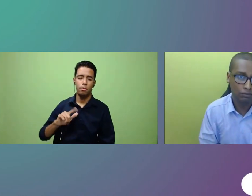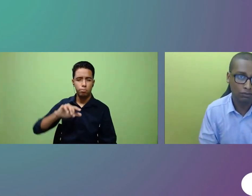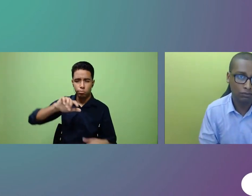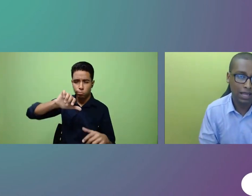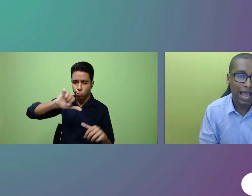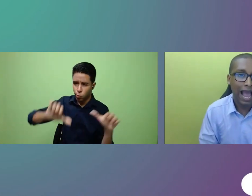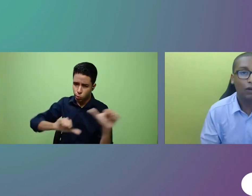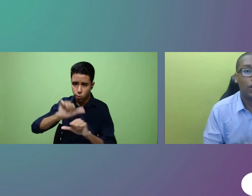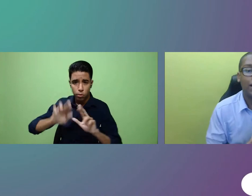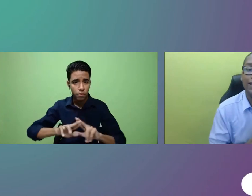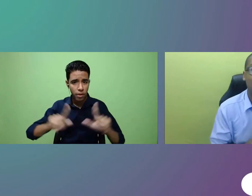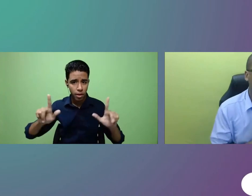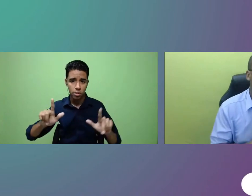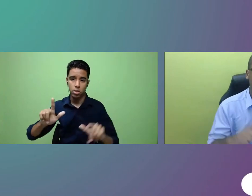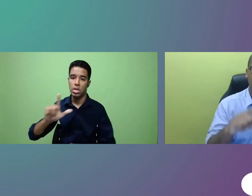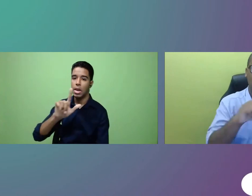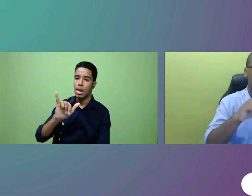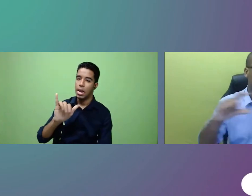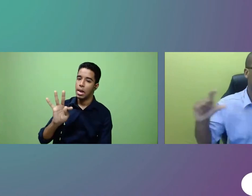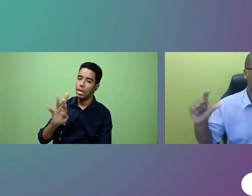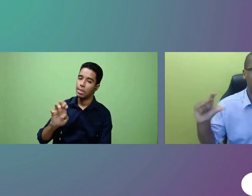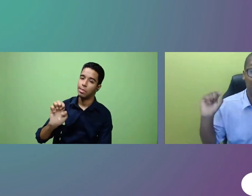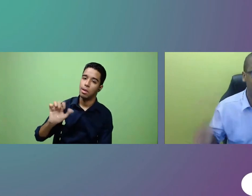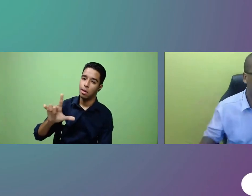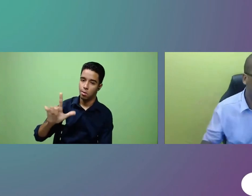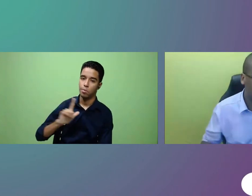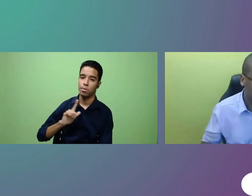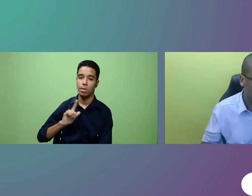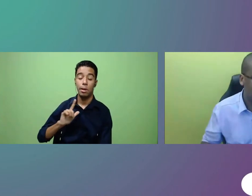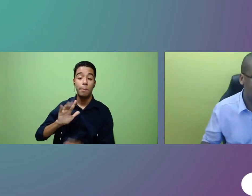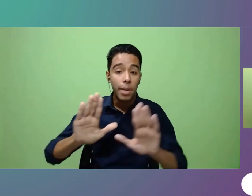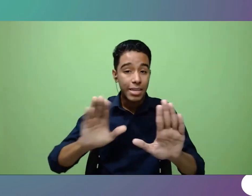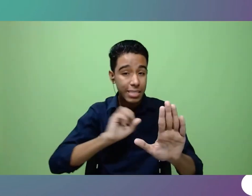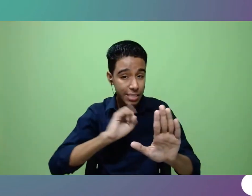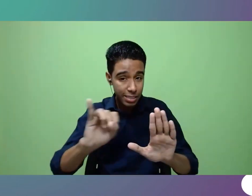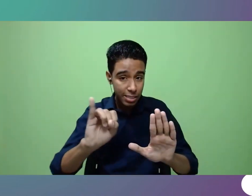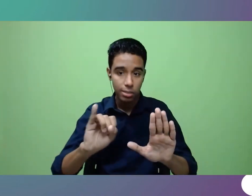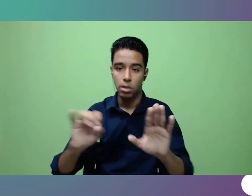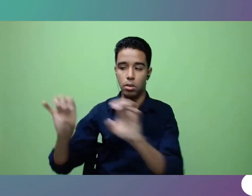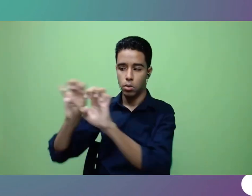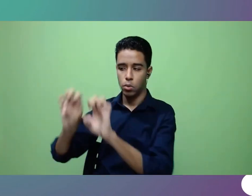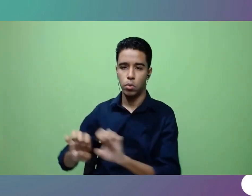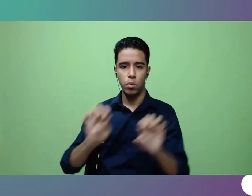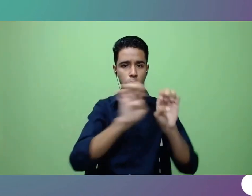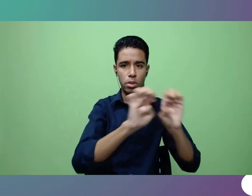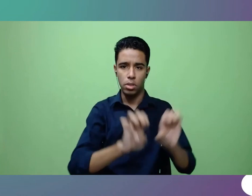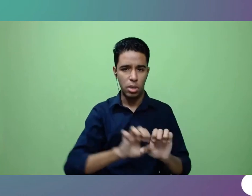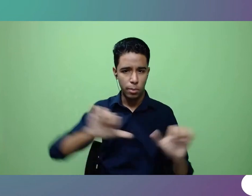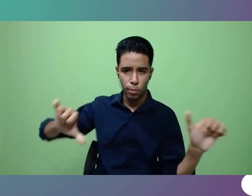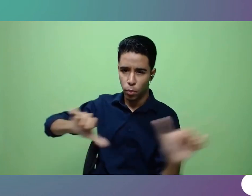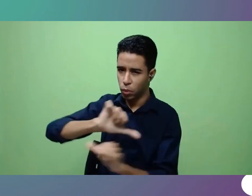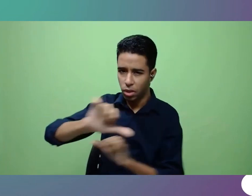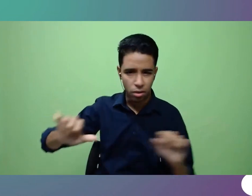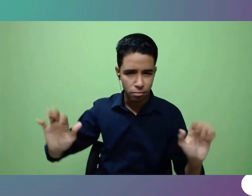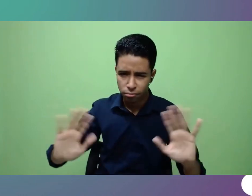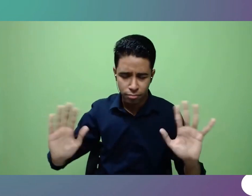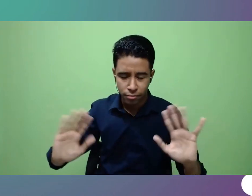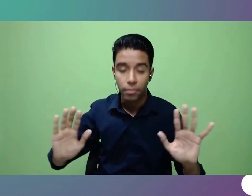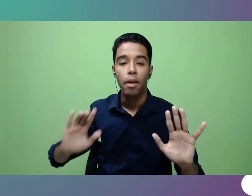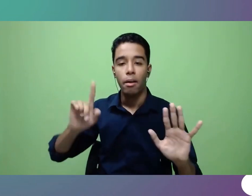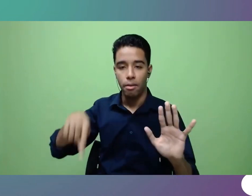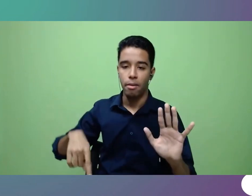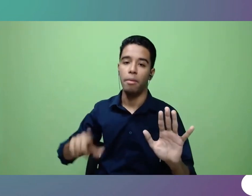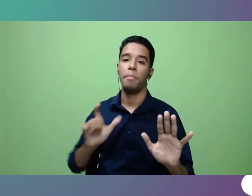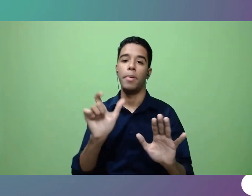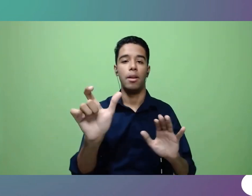literal. Agora, se a estruturação da frase não mudasse, tradução palavra por palavra. Aí,